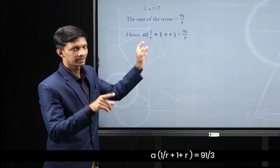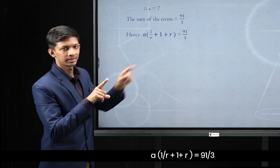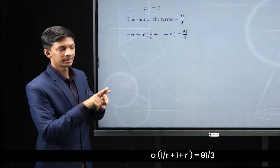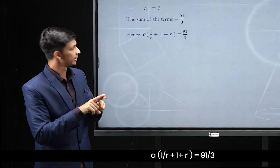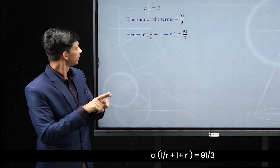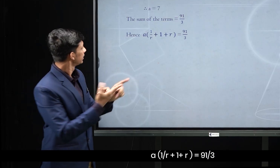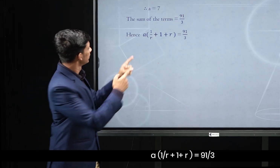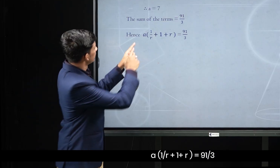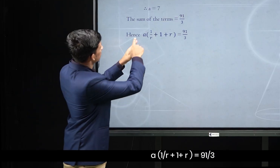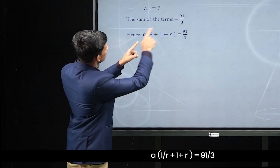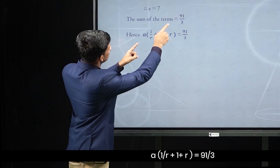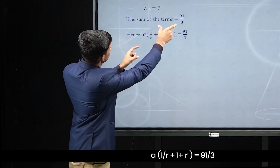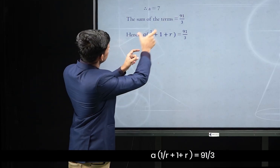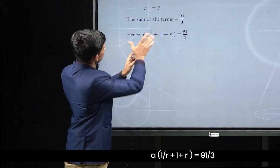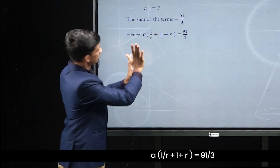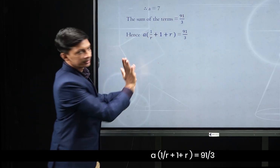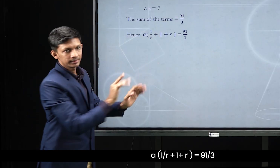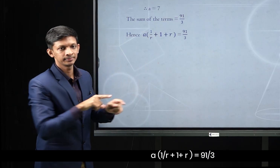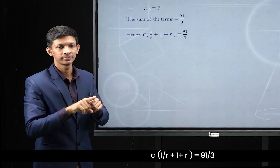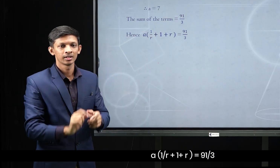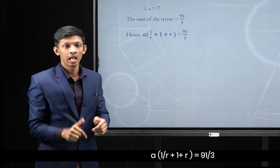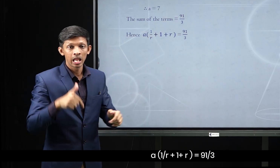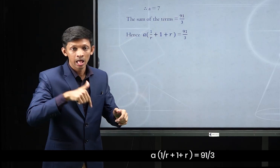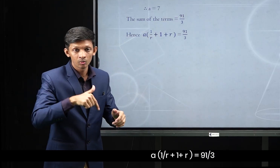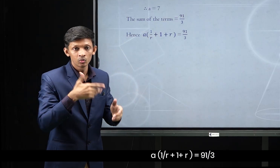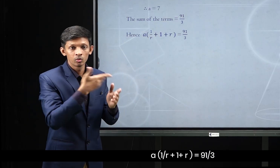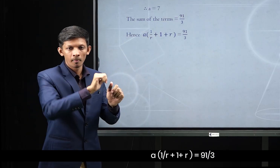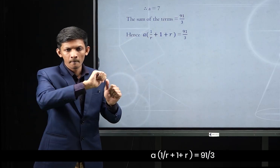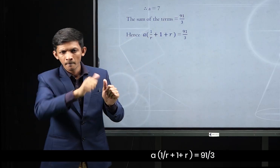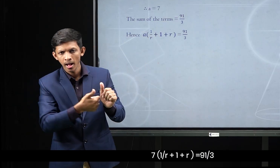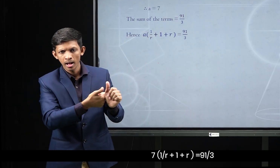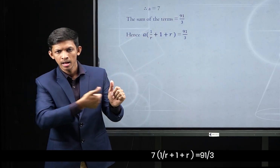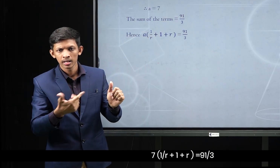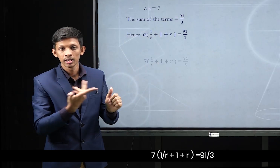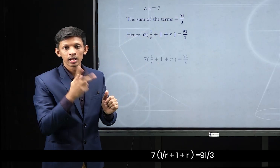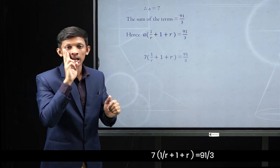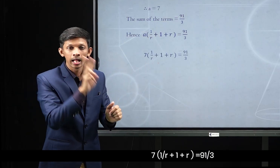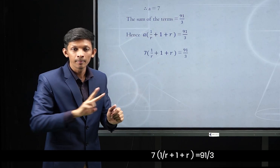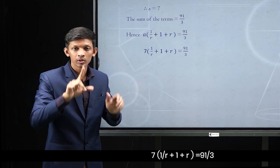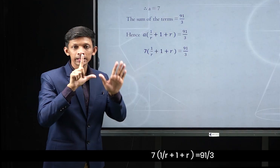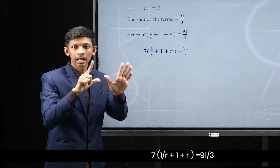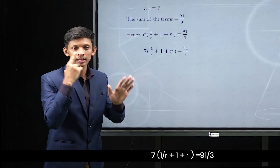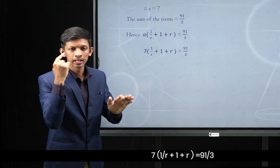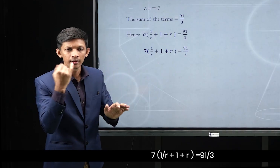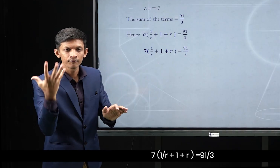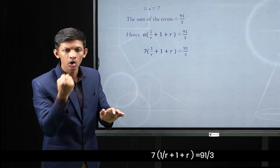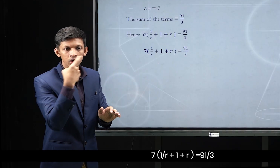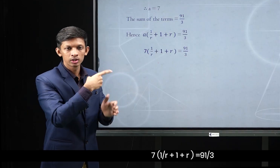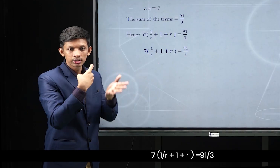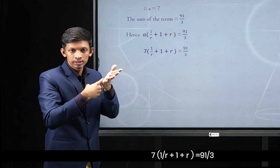கூட்டல் 1 கூட்டல் ஆர் ஈடு 91 கீழ் 3 கொடுக்கப்பட்டது. 7 அடைப்புக்குறிக்குள் 1